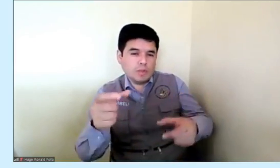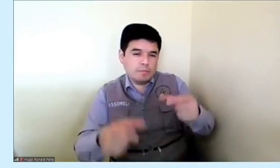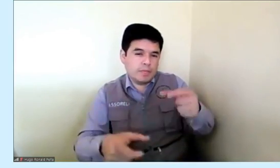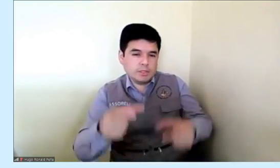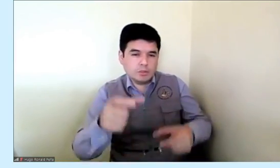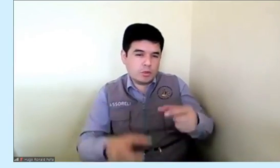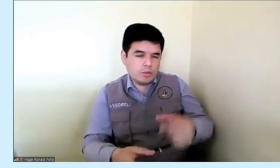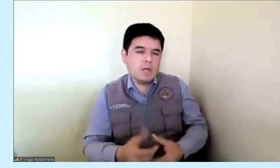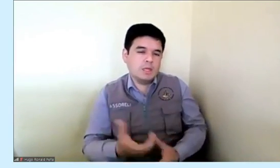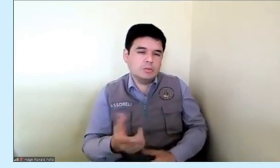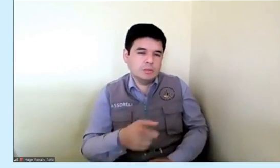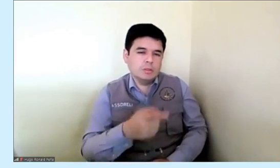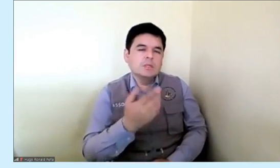Cuando hay muchas personas.